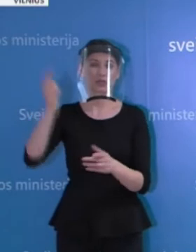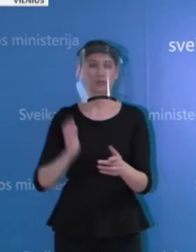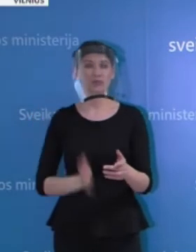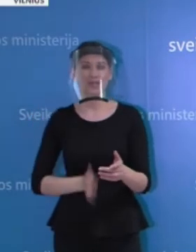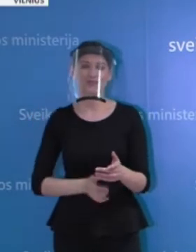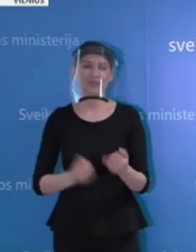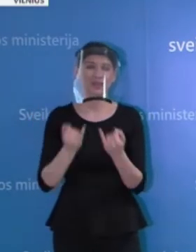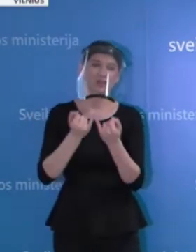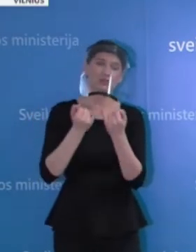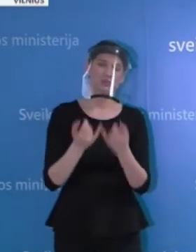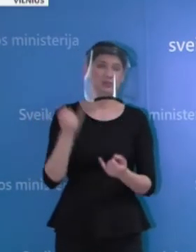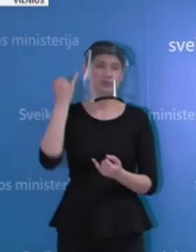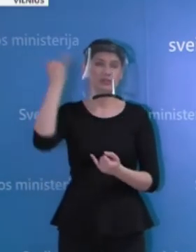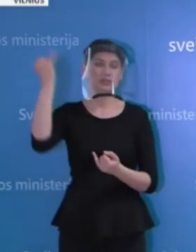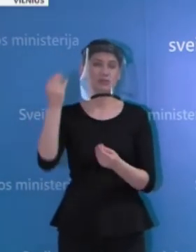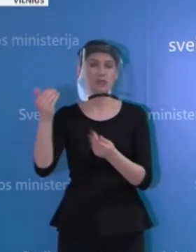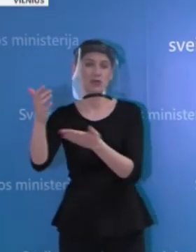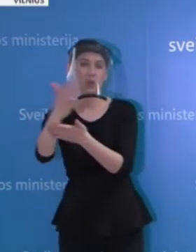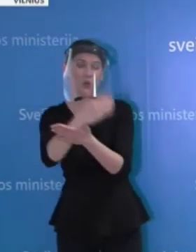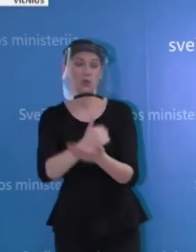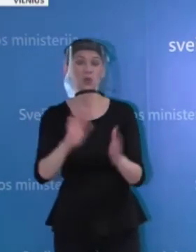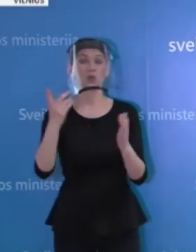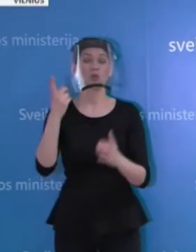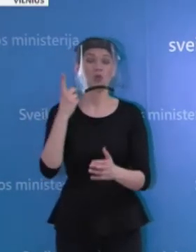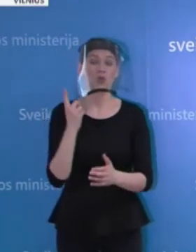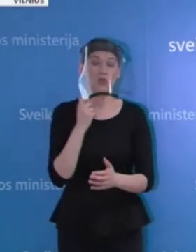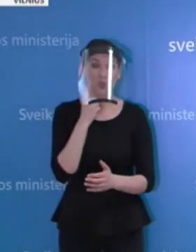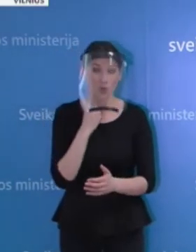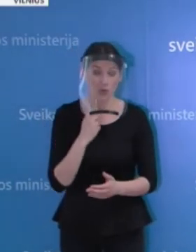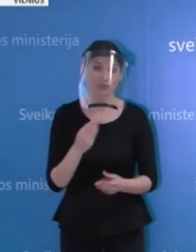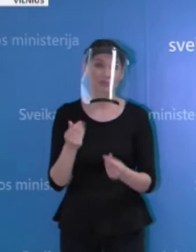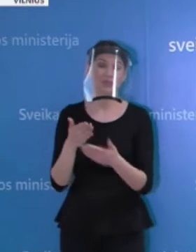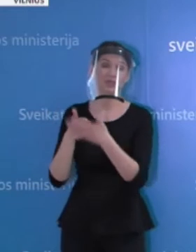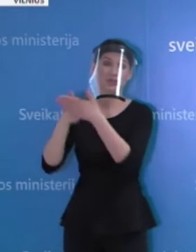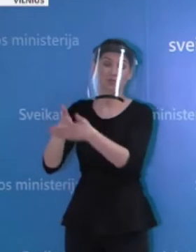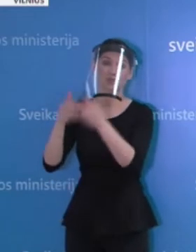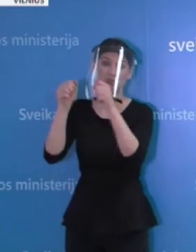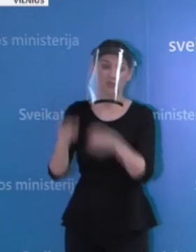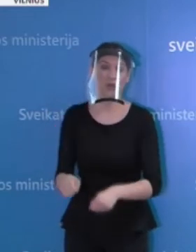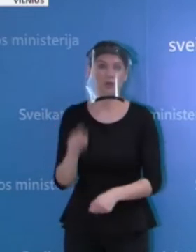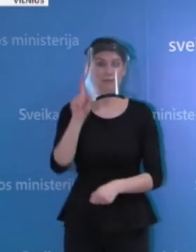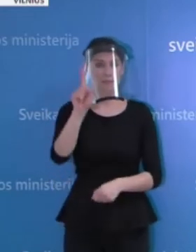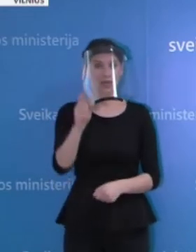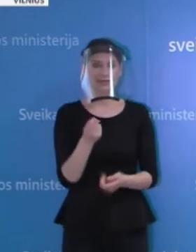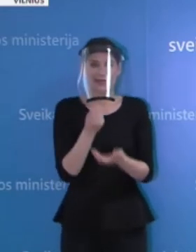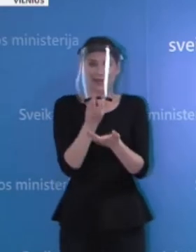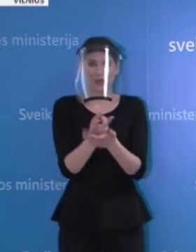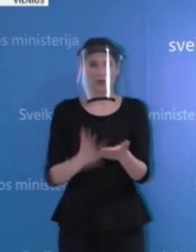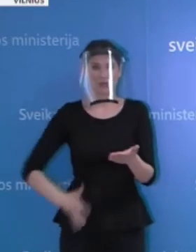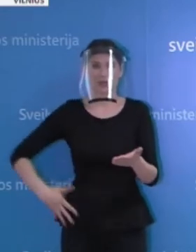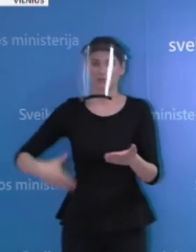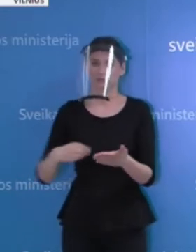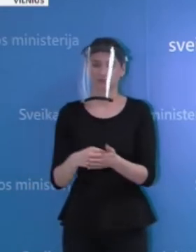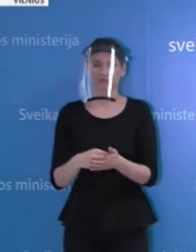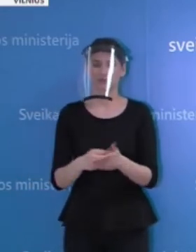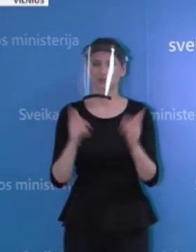ten tikrai, kiek galit pilietiškai prisidėti, paremti, tikrai prašom, bet to nereikia daryti gydymo įstaigos